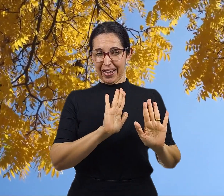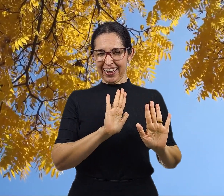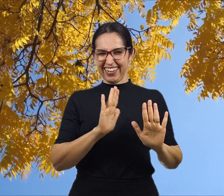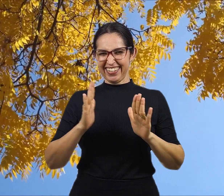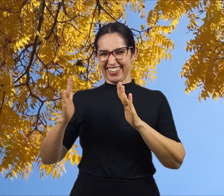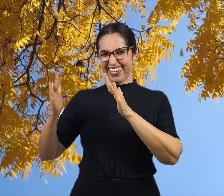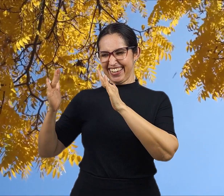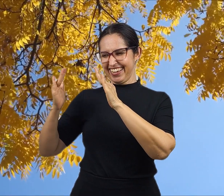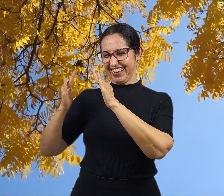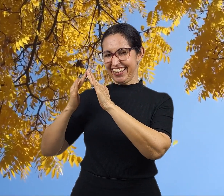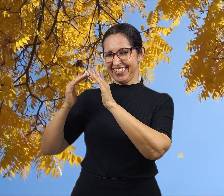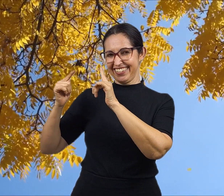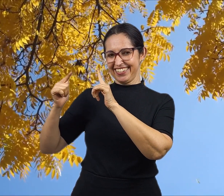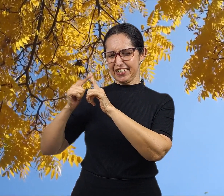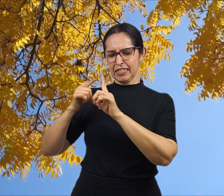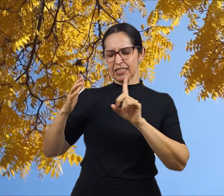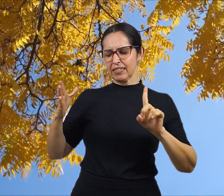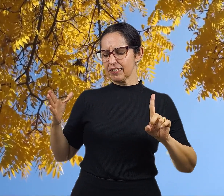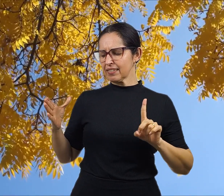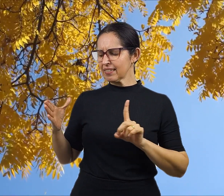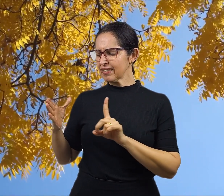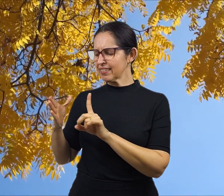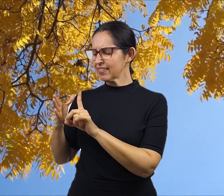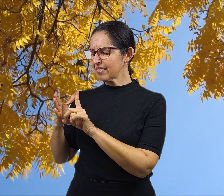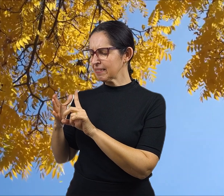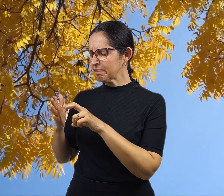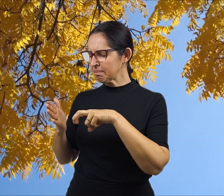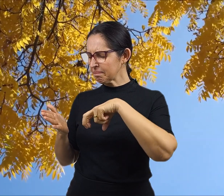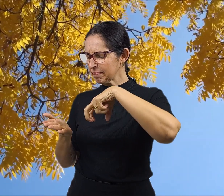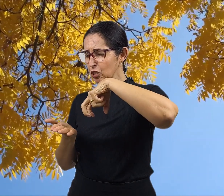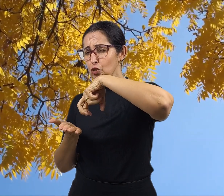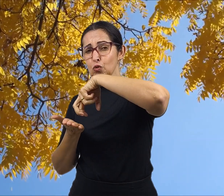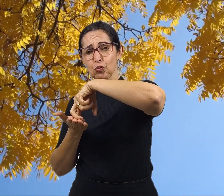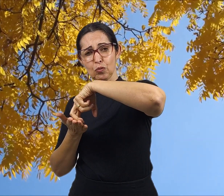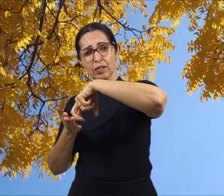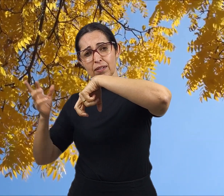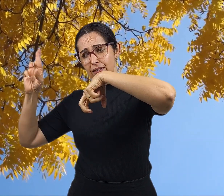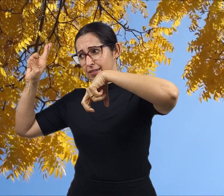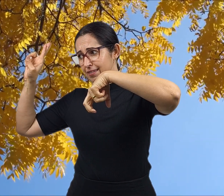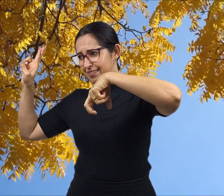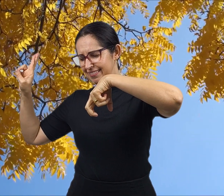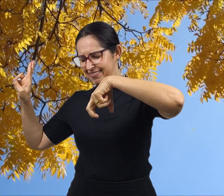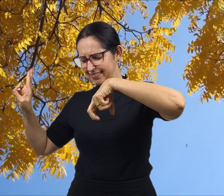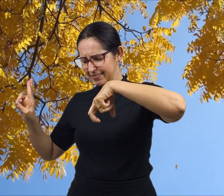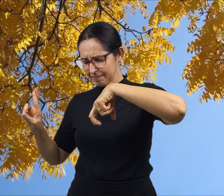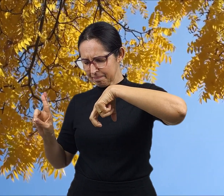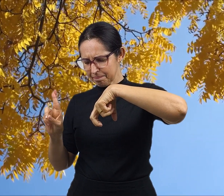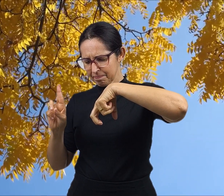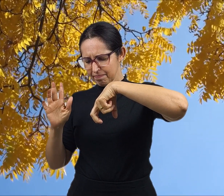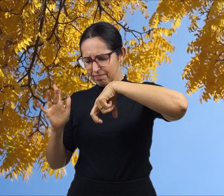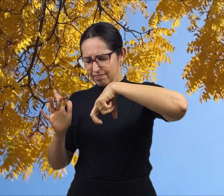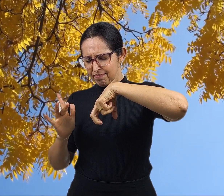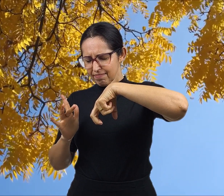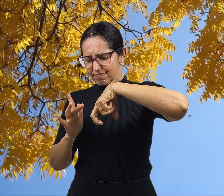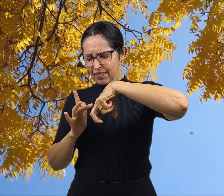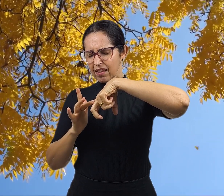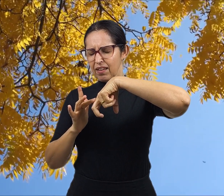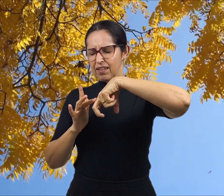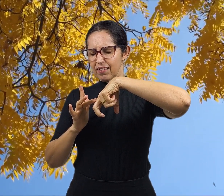Betel e você se coloca de joelhos diante do seu Senhor, e Ele refrigera a sua alma,